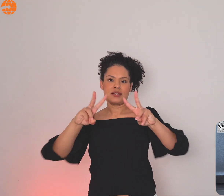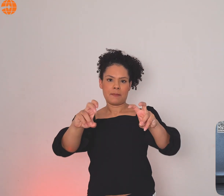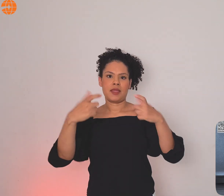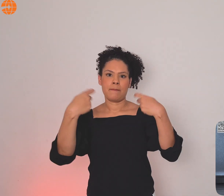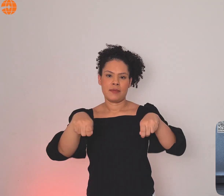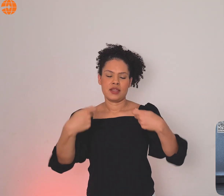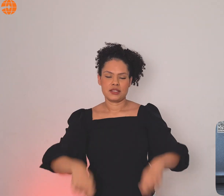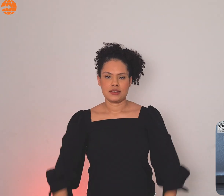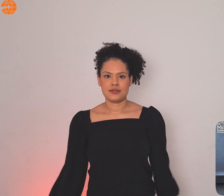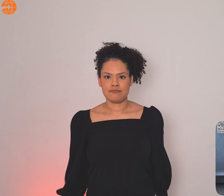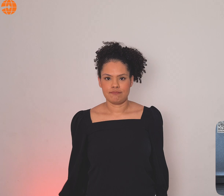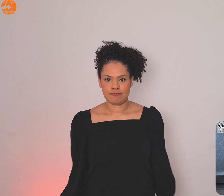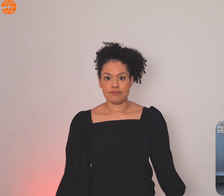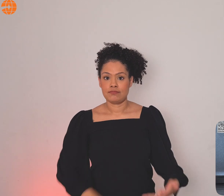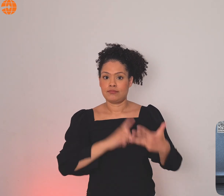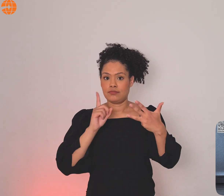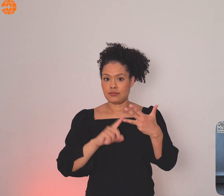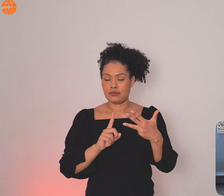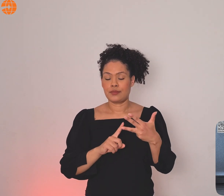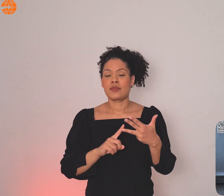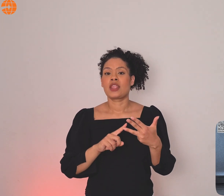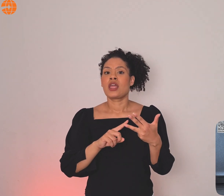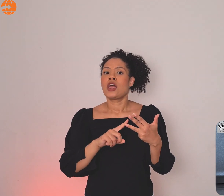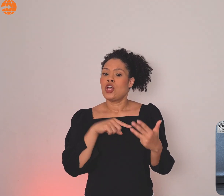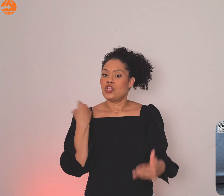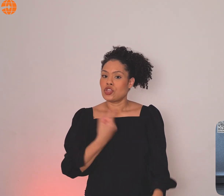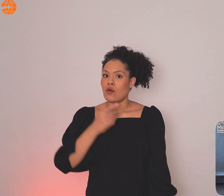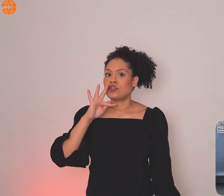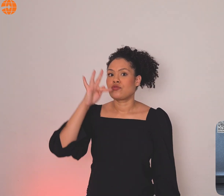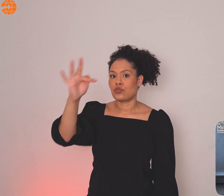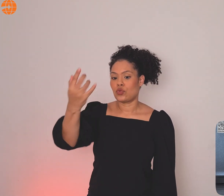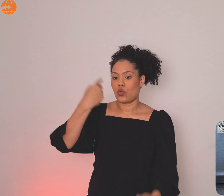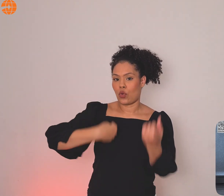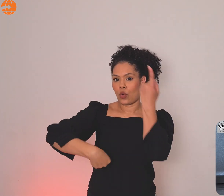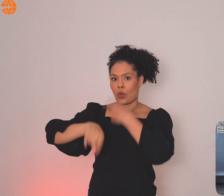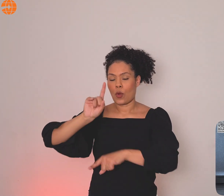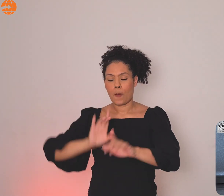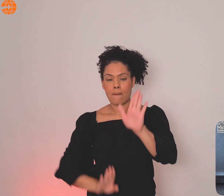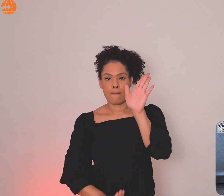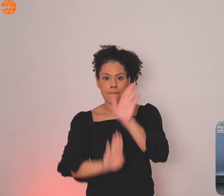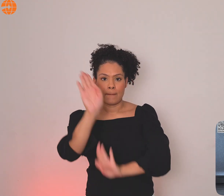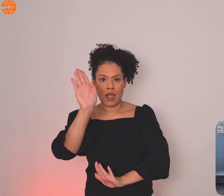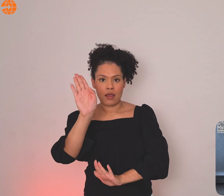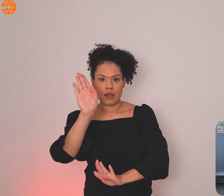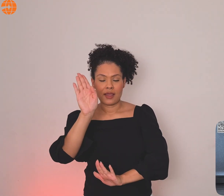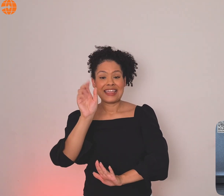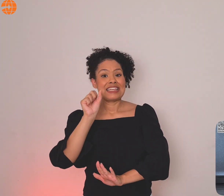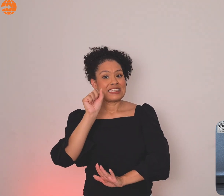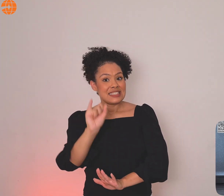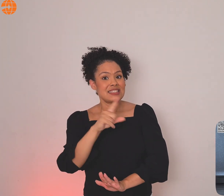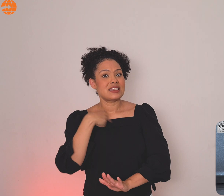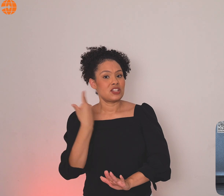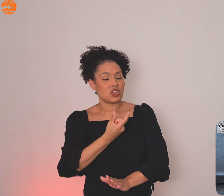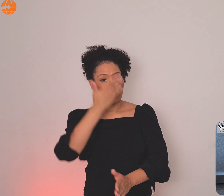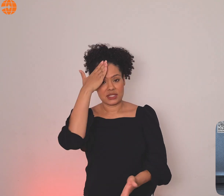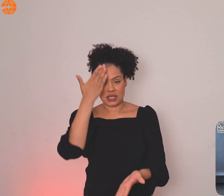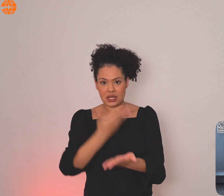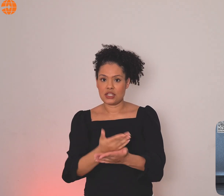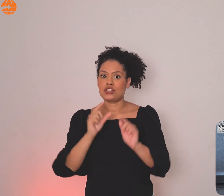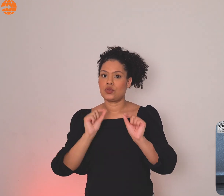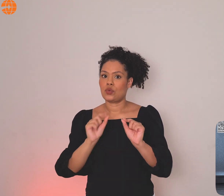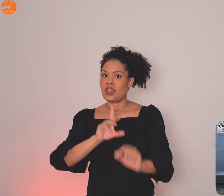avançar é nosso destino, se crermos que Deus só abre grandes destinos a quem